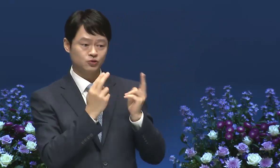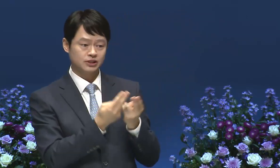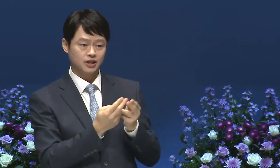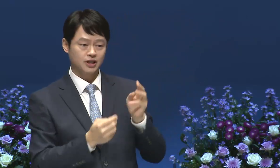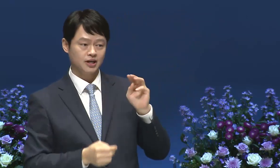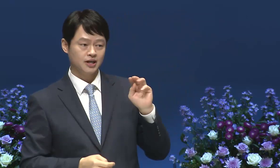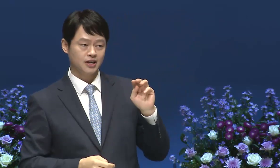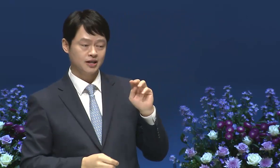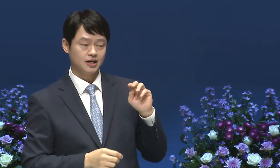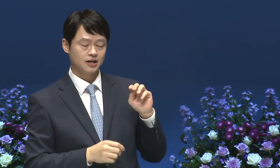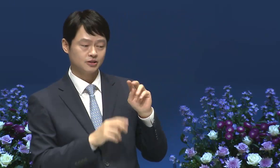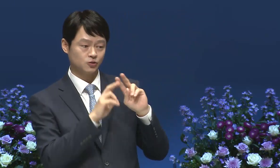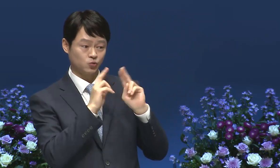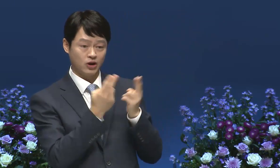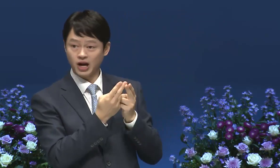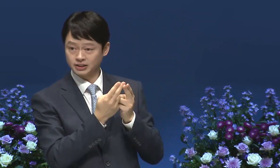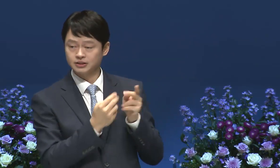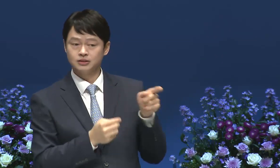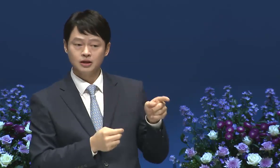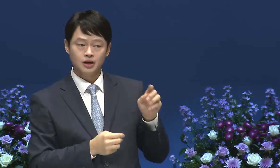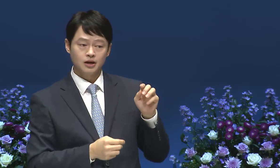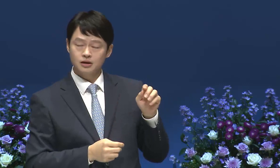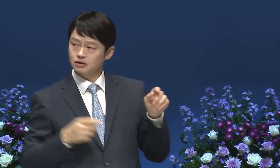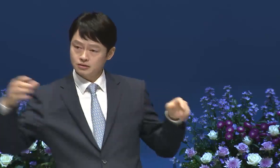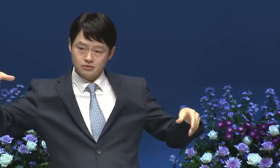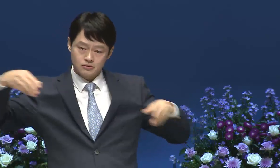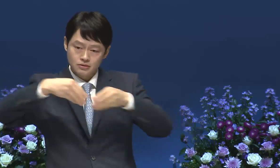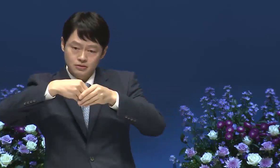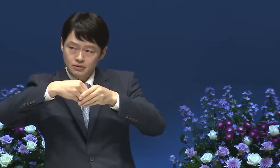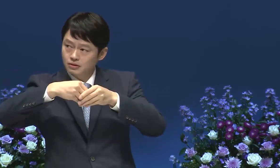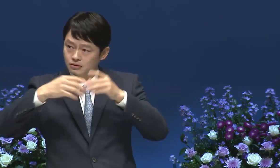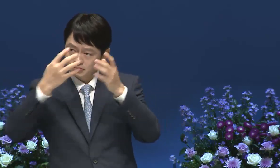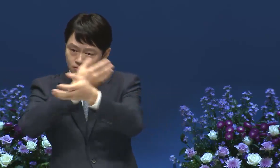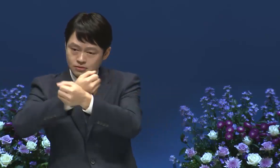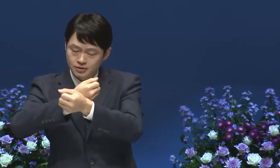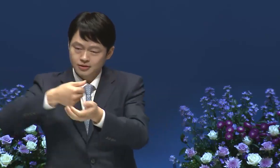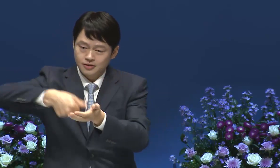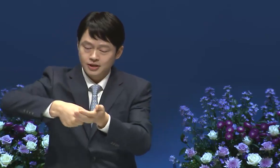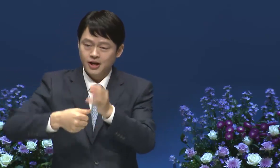테니 거기서 사역을 해달라라고 말씀을 하셨고 또 유니월드와 같이